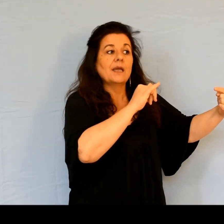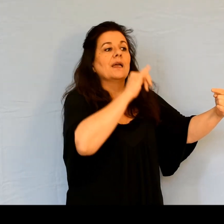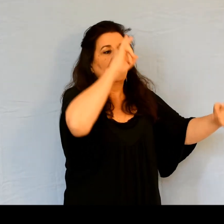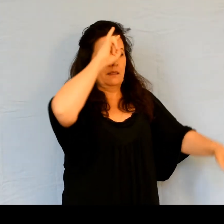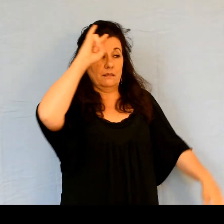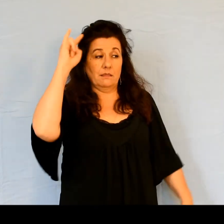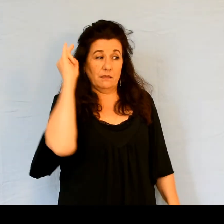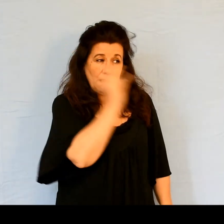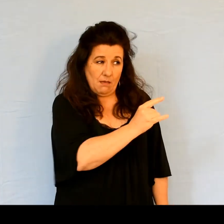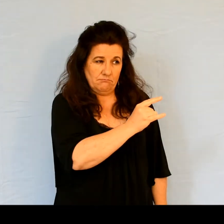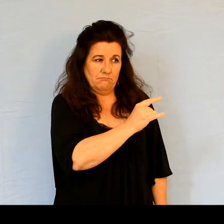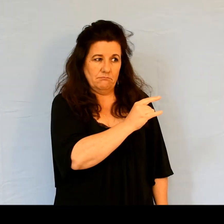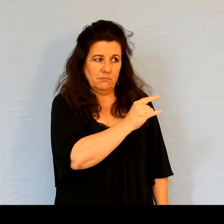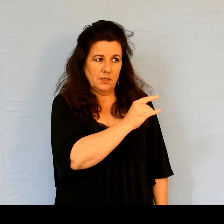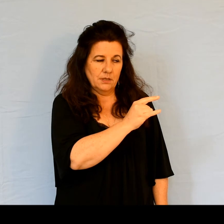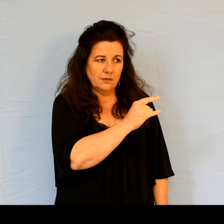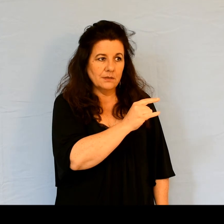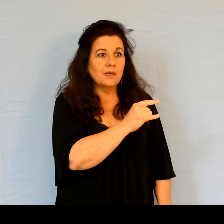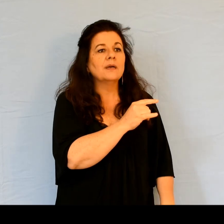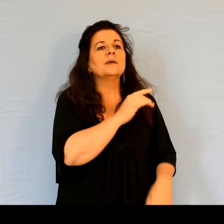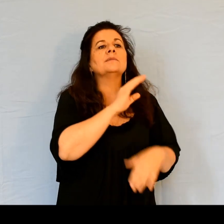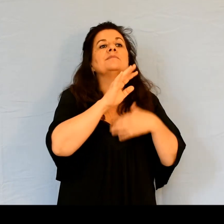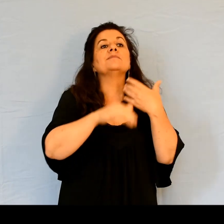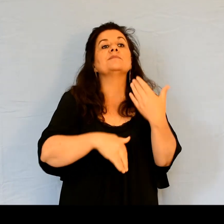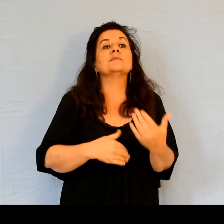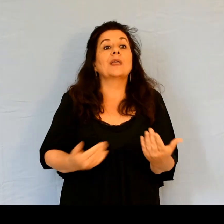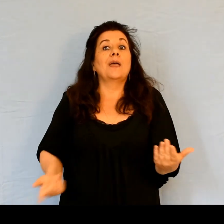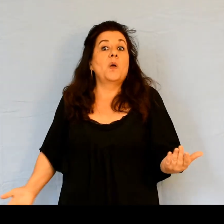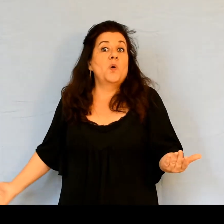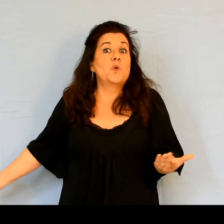La moisson, c'est la fin du monde.